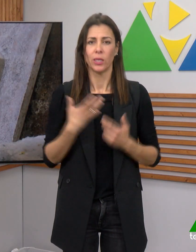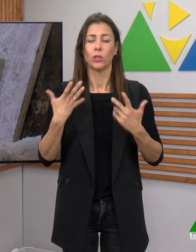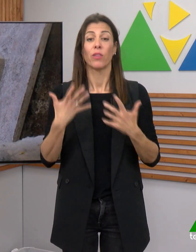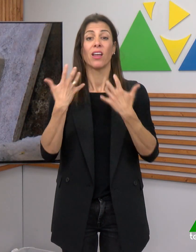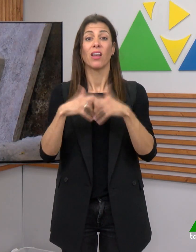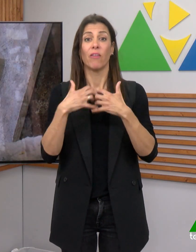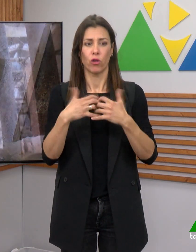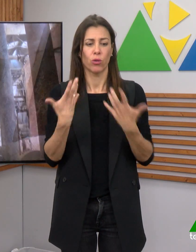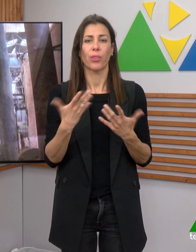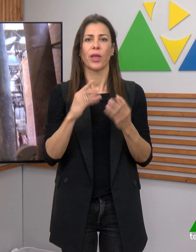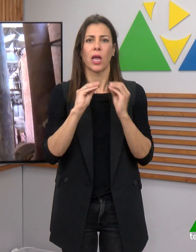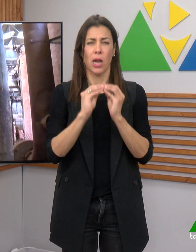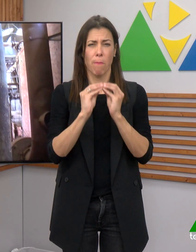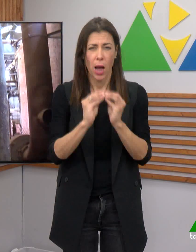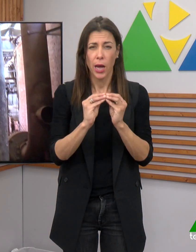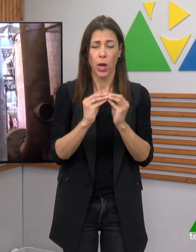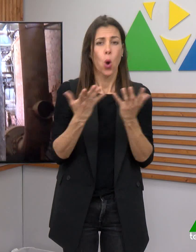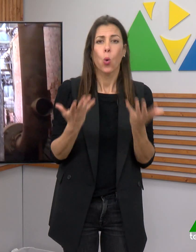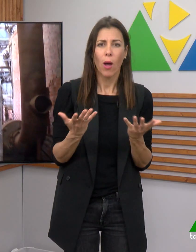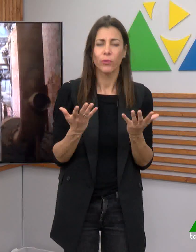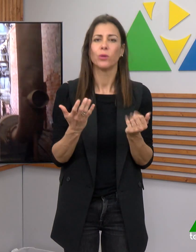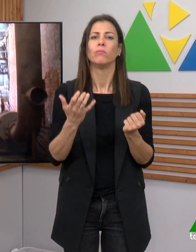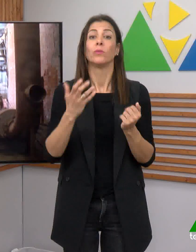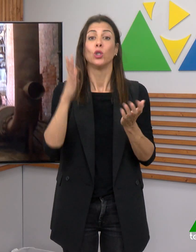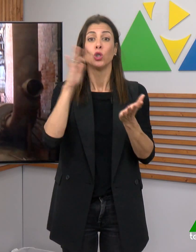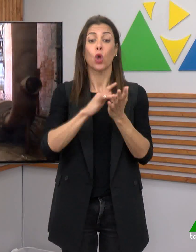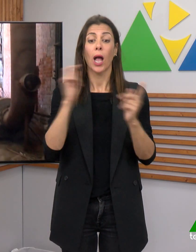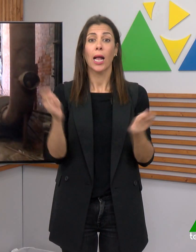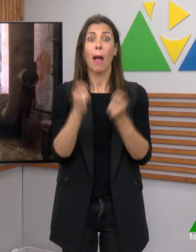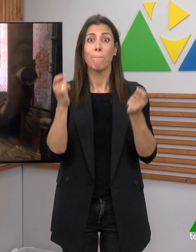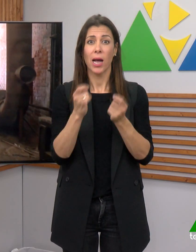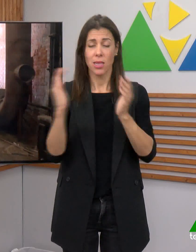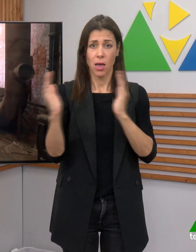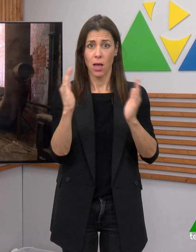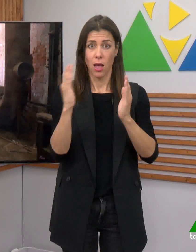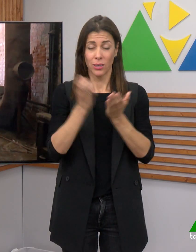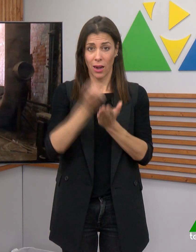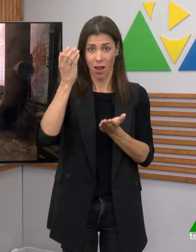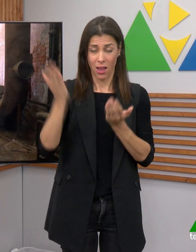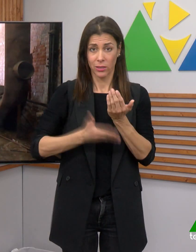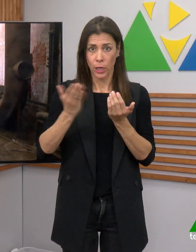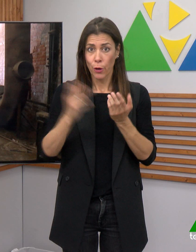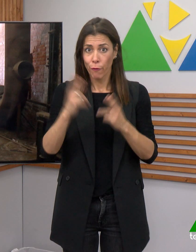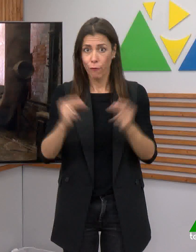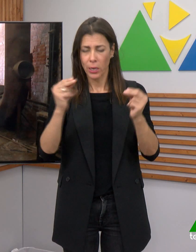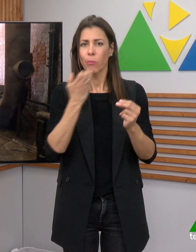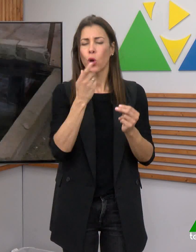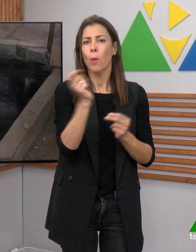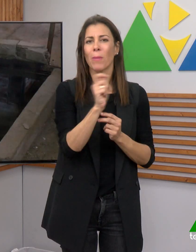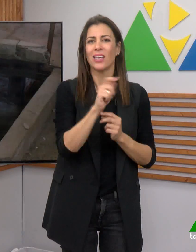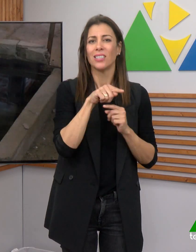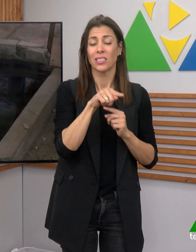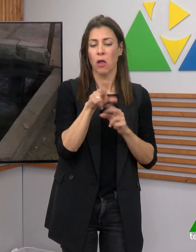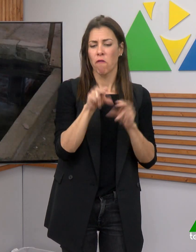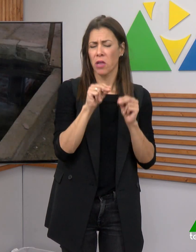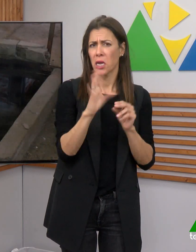se arregla y se repara y tal, una vez terminada la campaña. En esos meses, entre que termina la